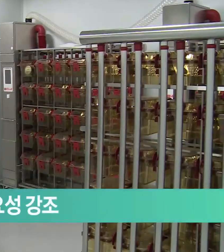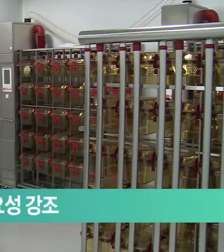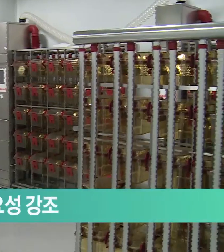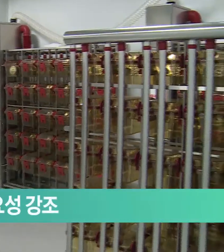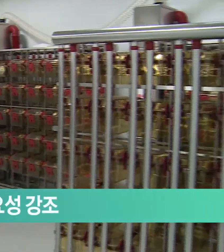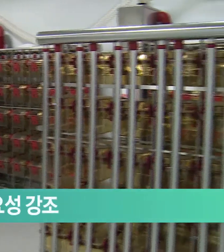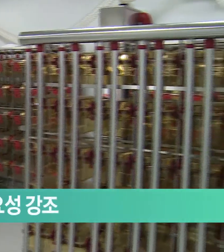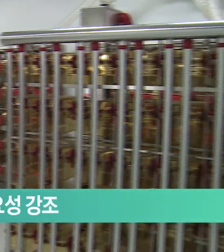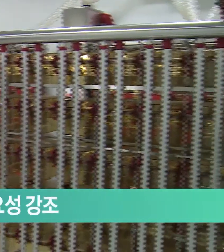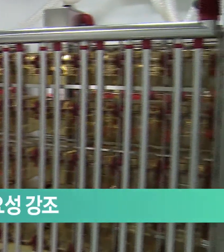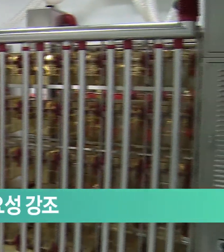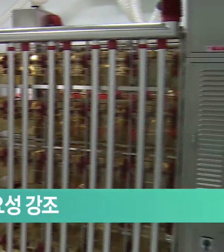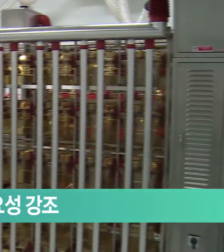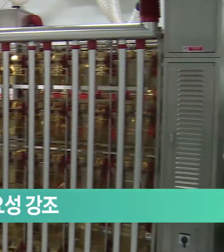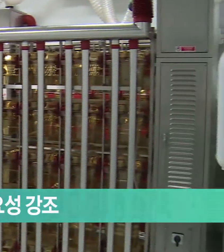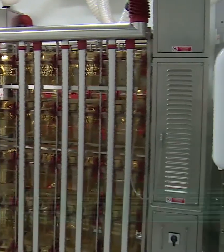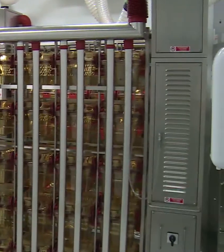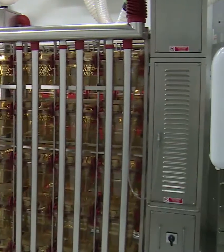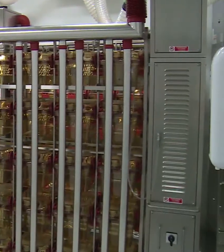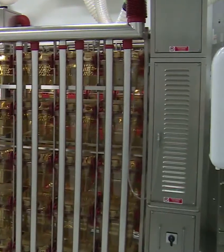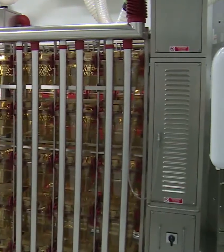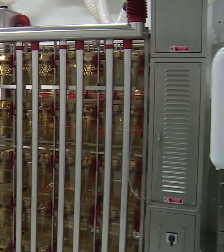측과 꾸준히 교감 중이라고 설명했습니다.